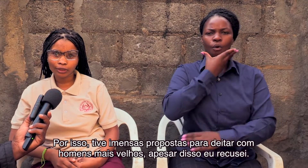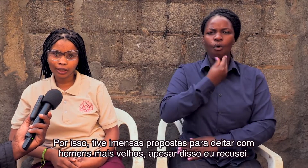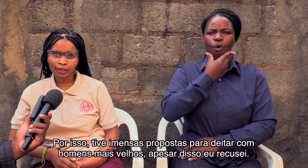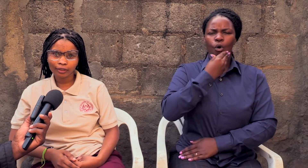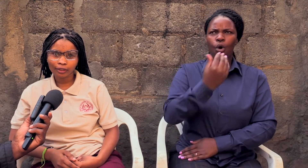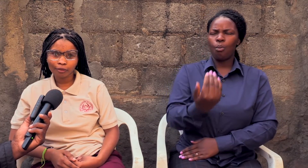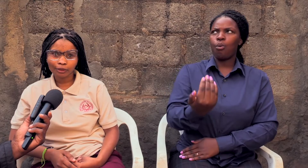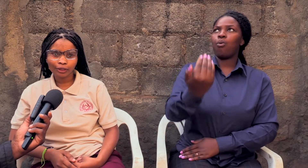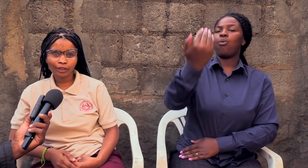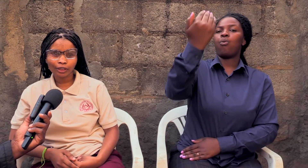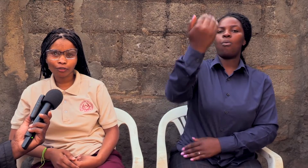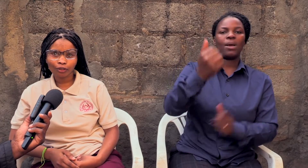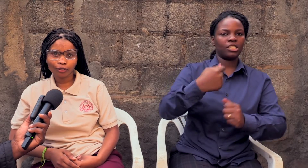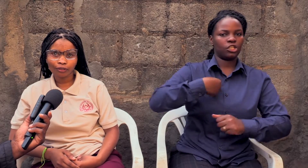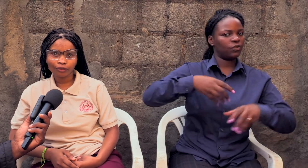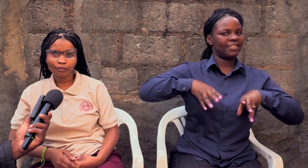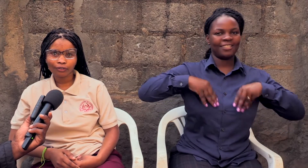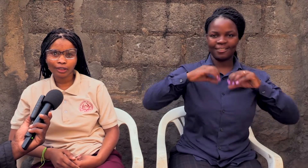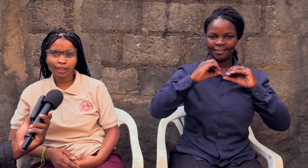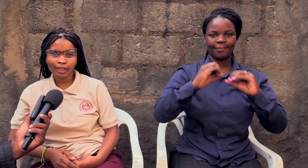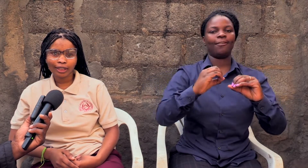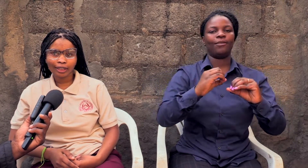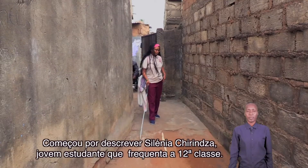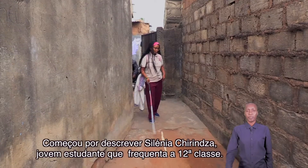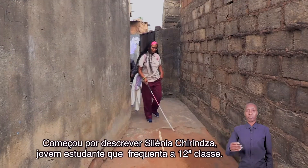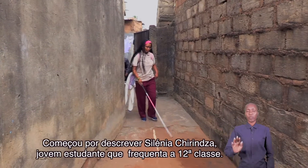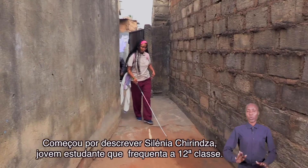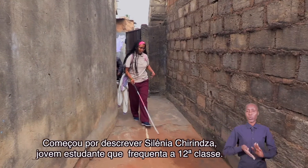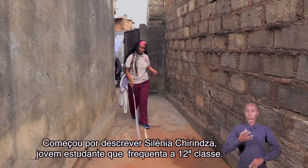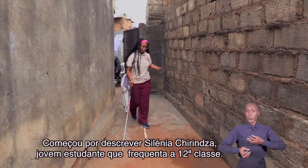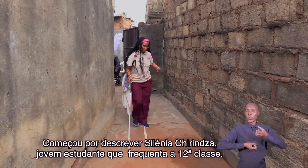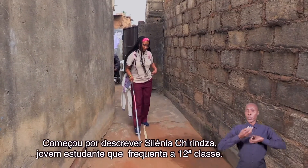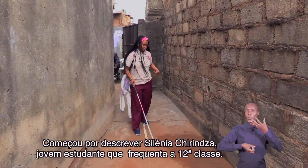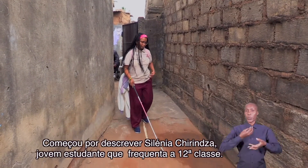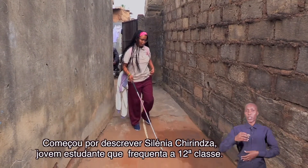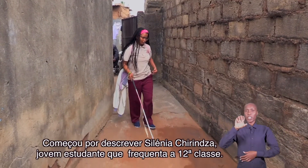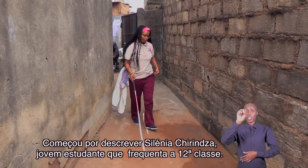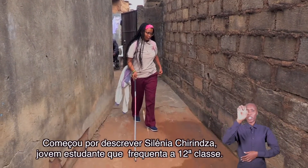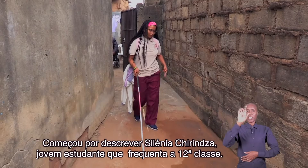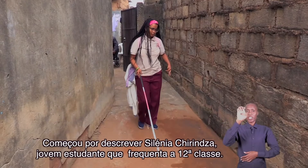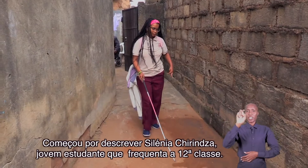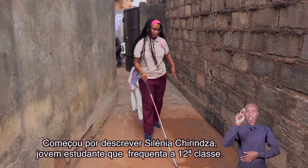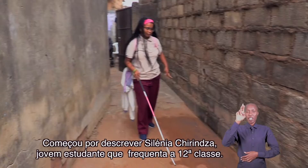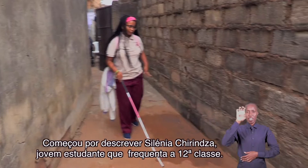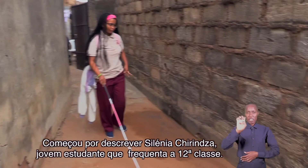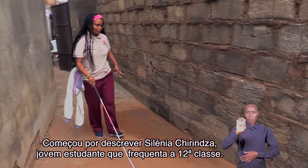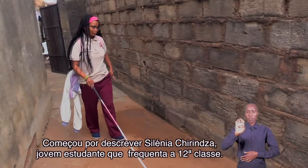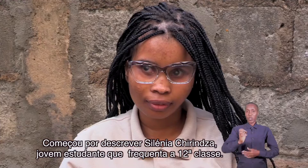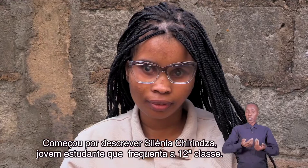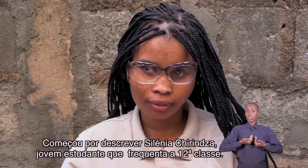recusei, porque eu tinha um foco. Começou por descrever Silênia Chirinza, jovem estudante que frequenta